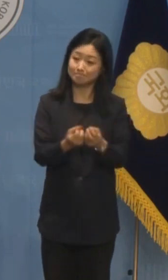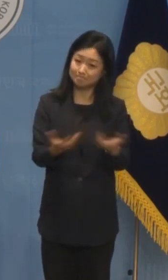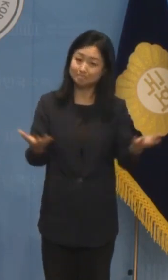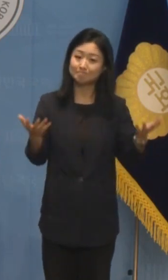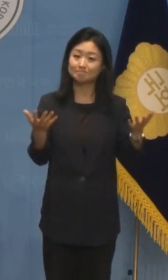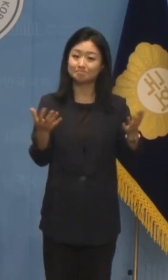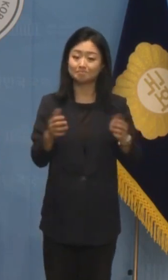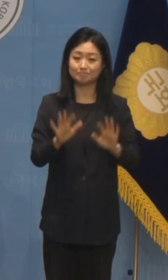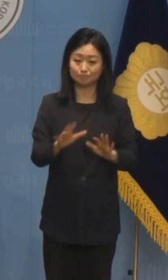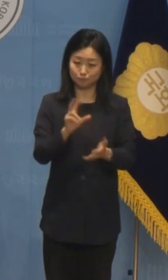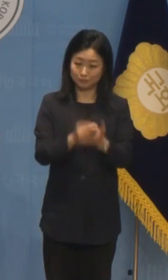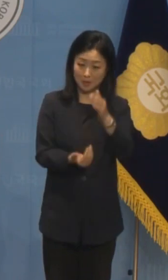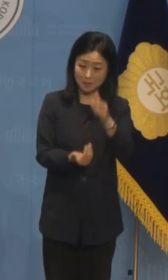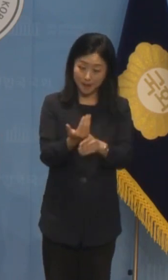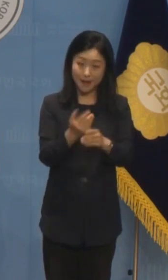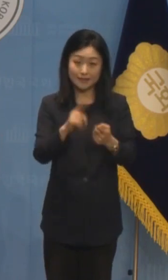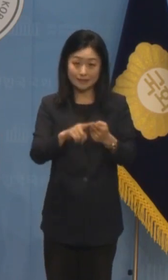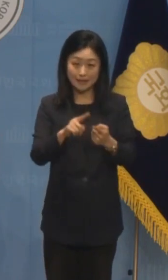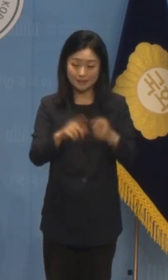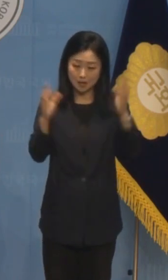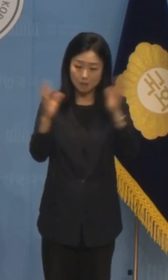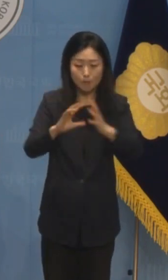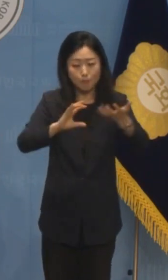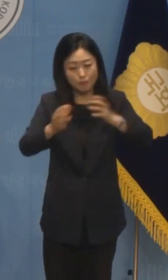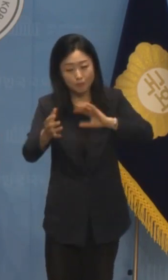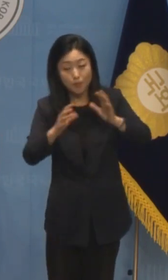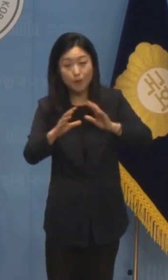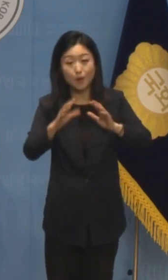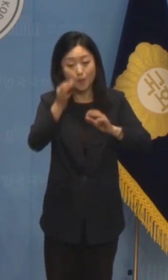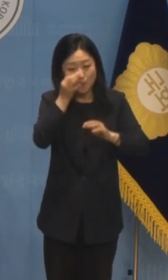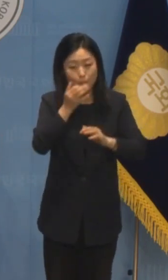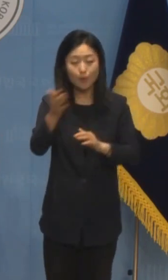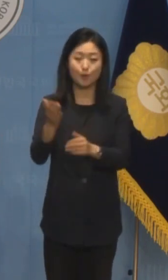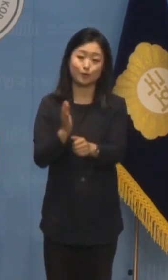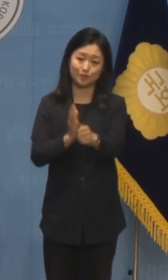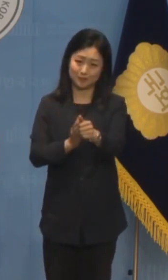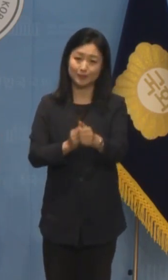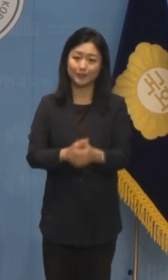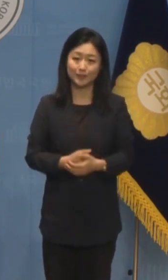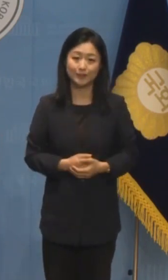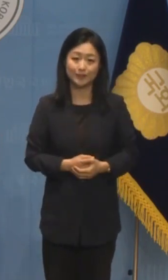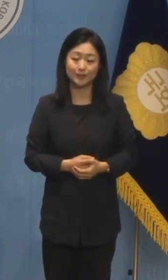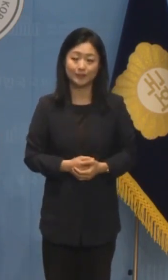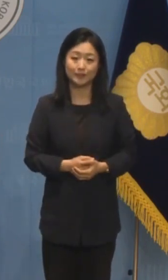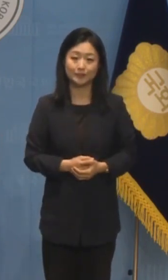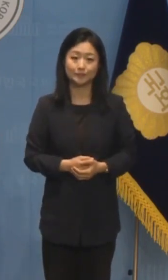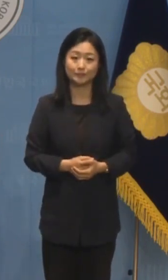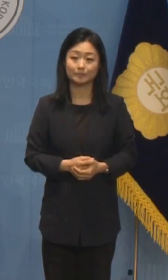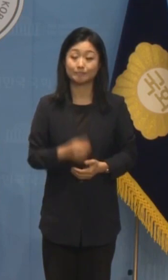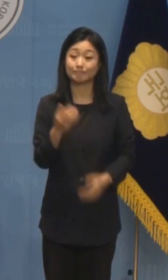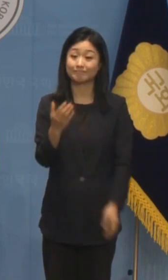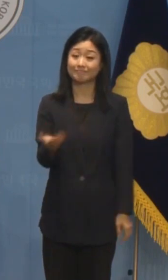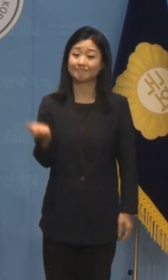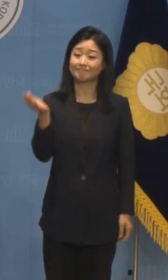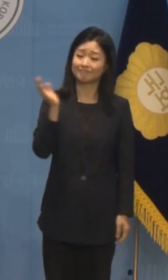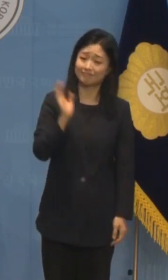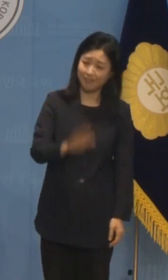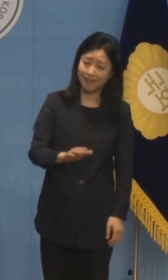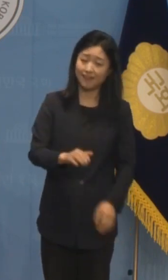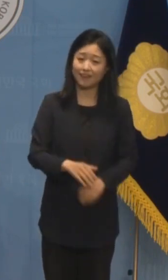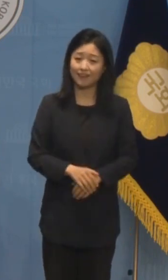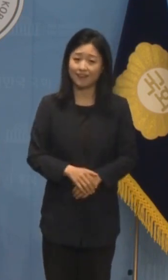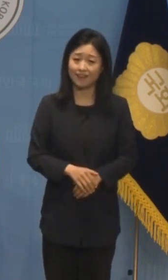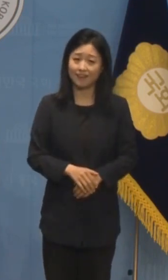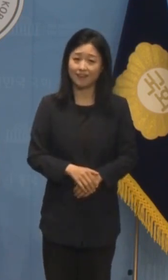상황을 공유하고 머리를 맞대고 일하는 모습을 보여주기를 기대합니다. 그런데 그런 자리가